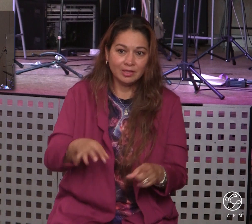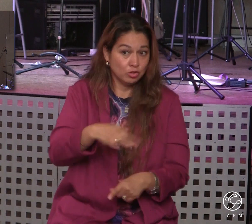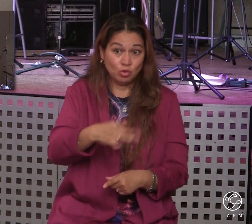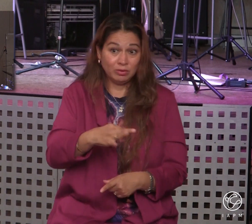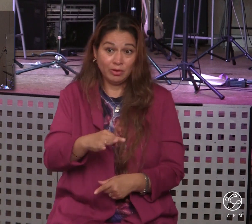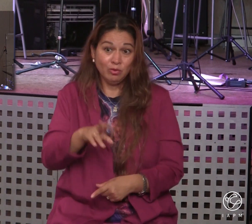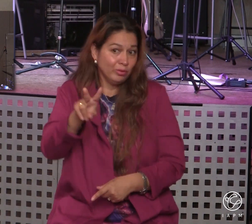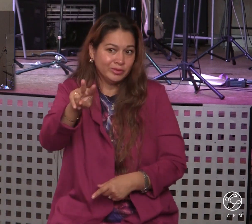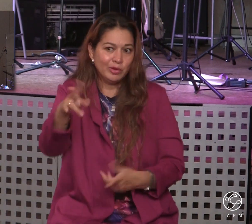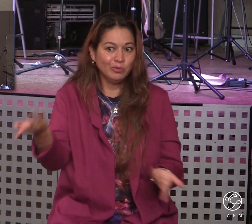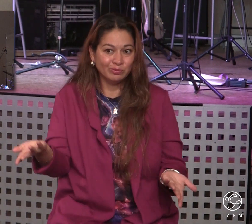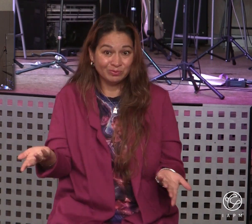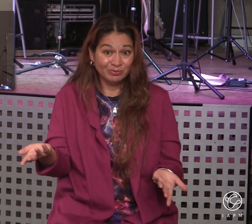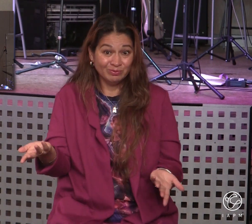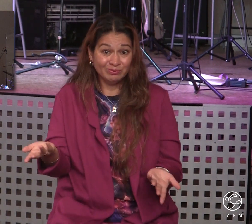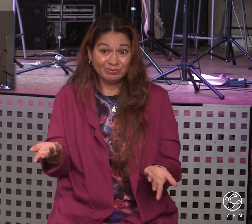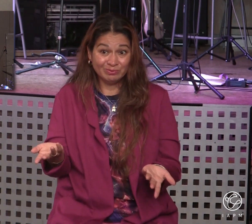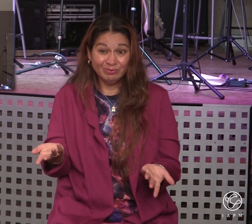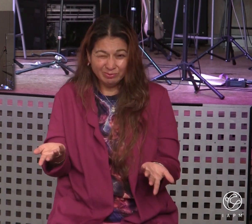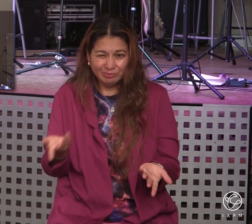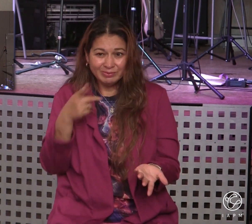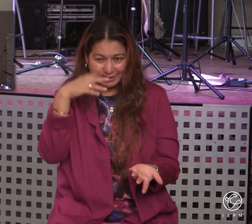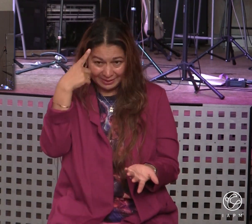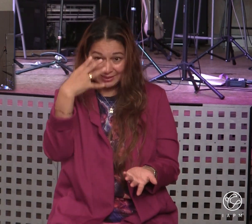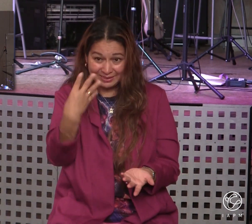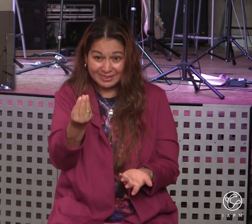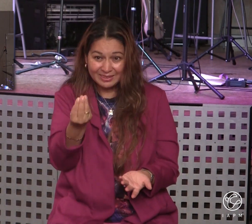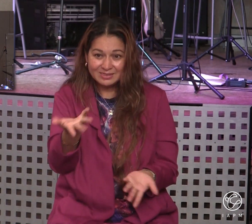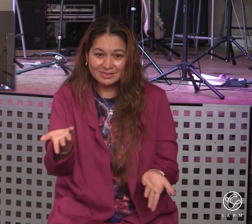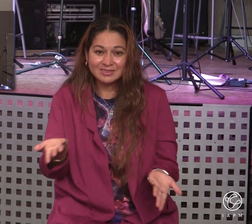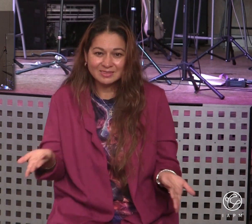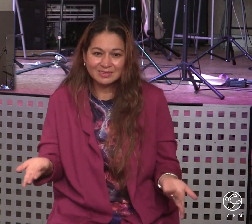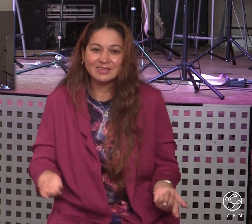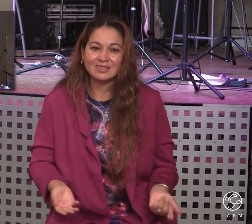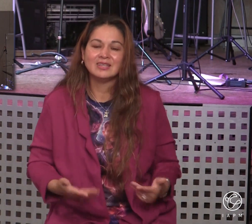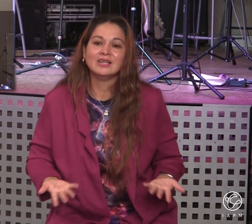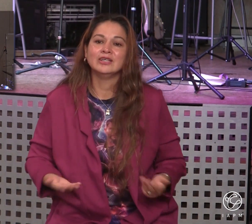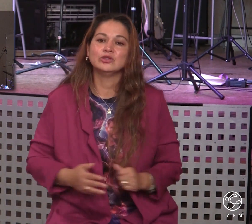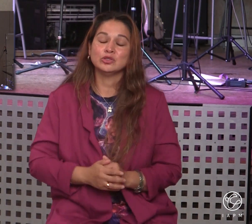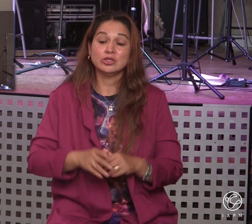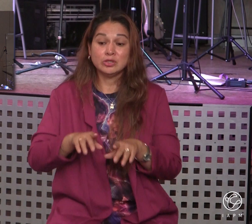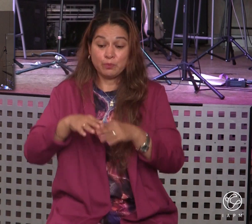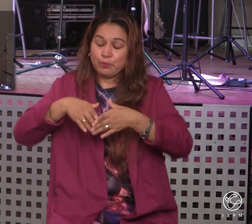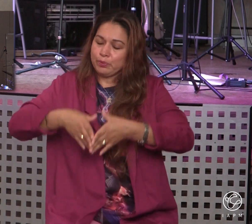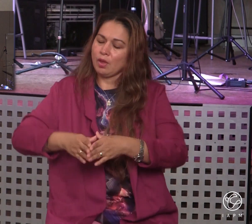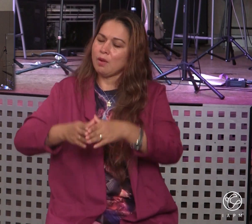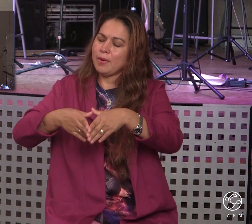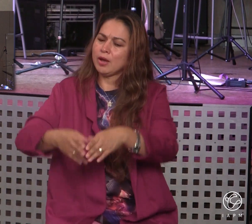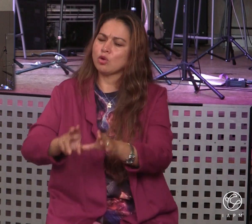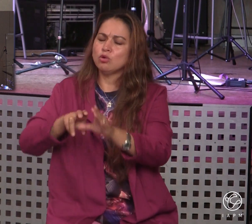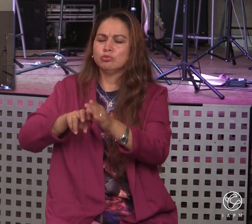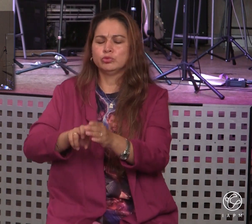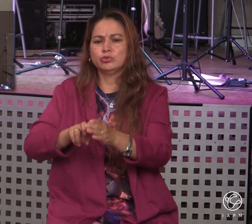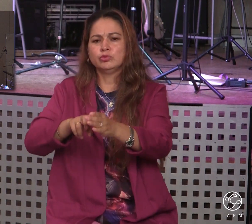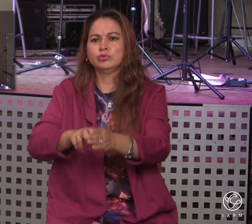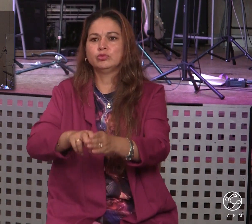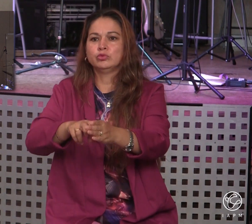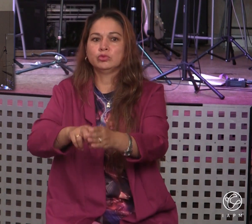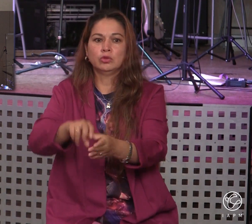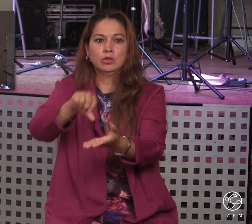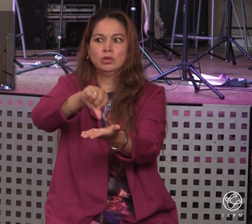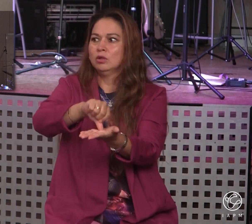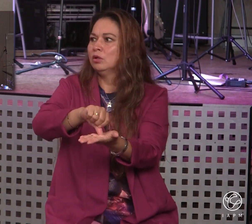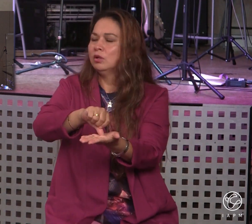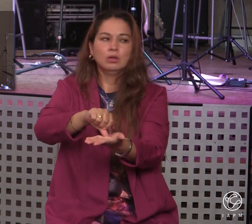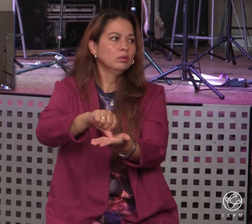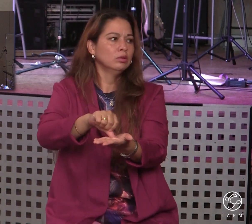vete a Capernaum. Y yo me monto en la barca y empiezo a remar. Y llega un momento que digo,